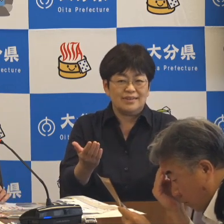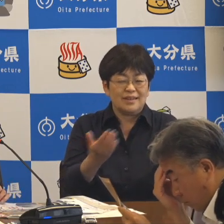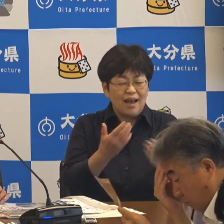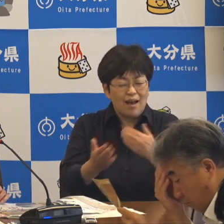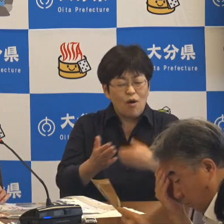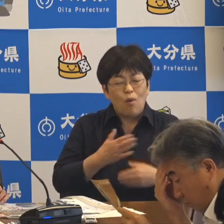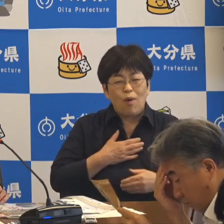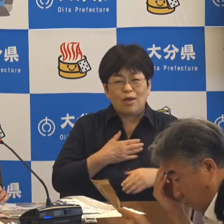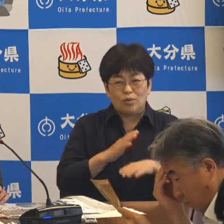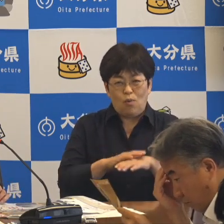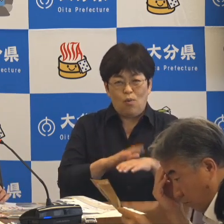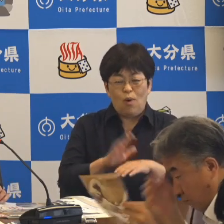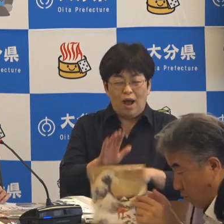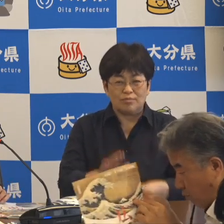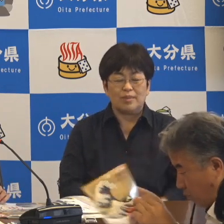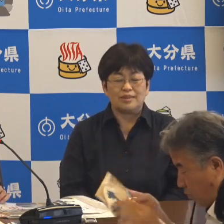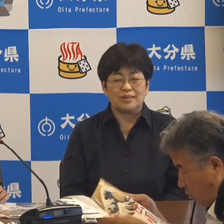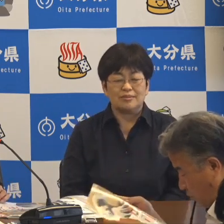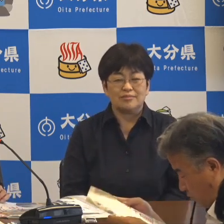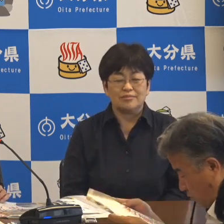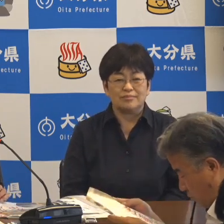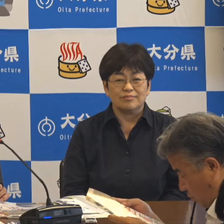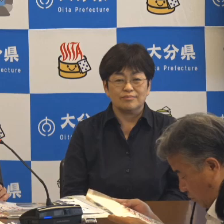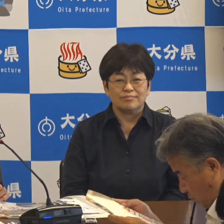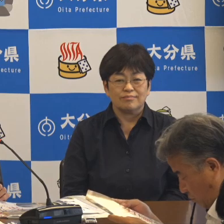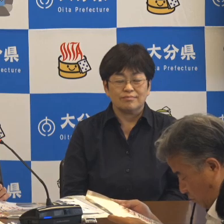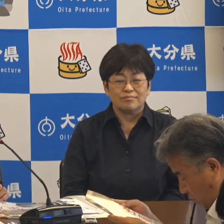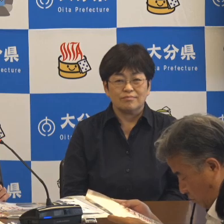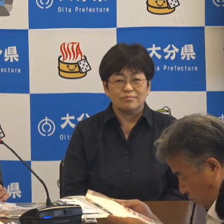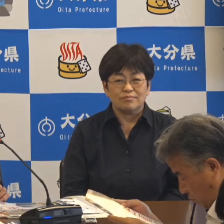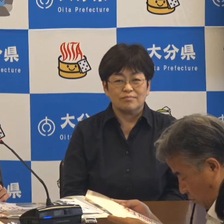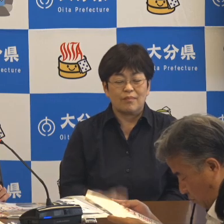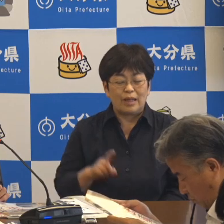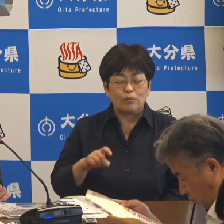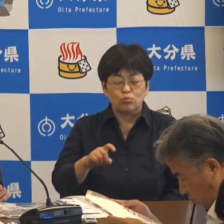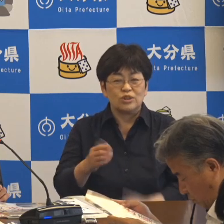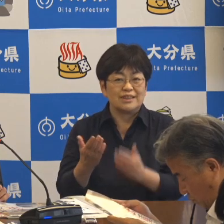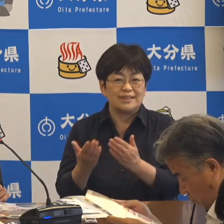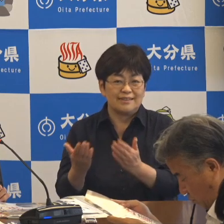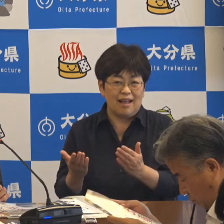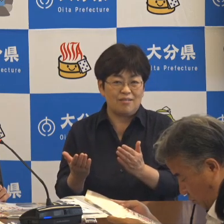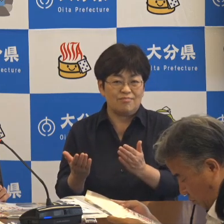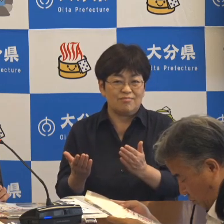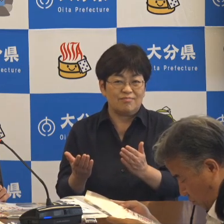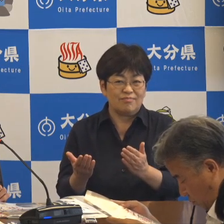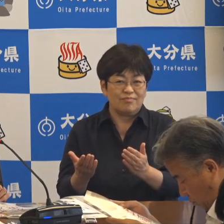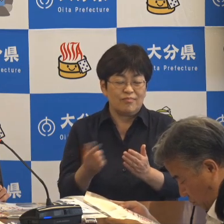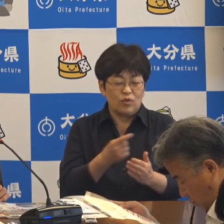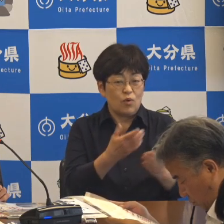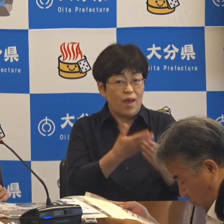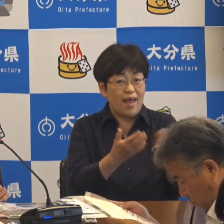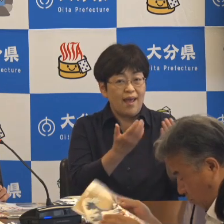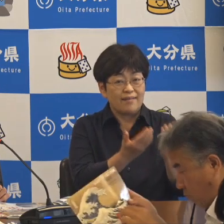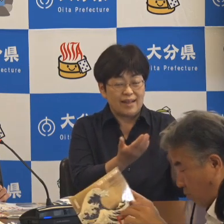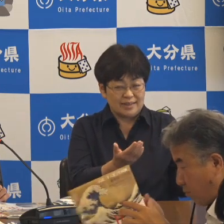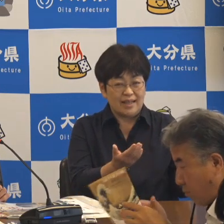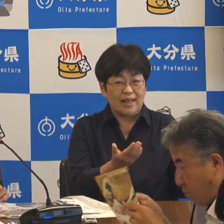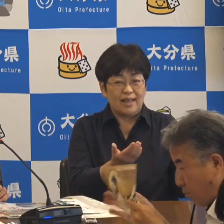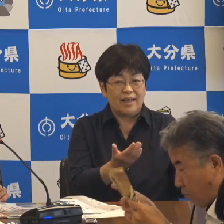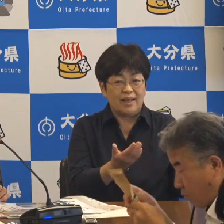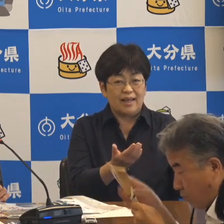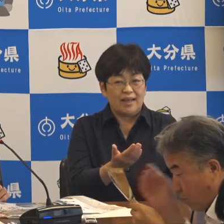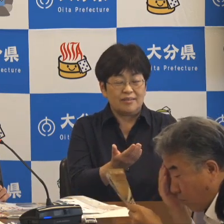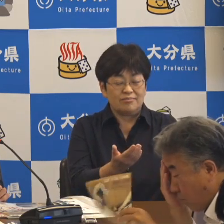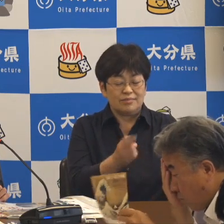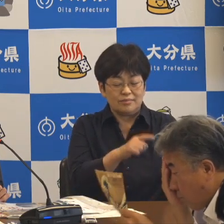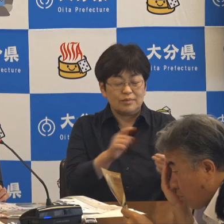。この先ほどのですね、無視点と北斎広重という日本を代表する浮世絵の名作の2本立てで、